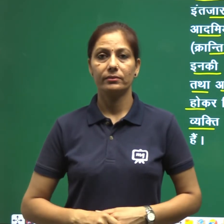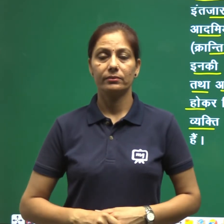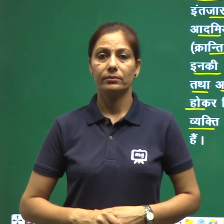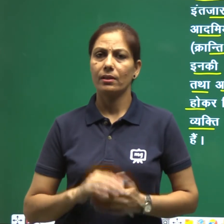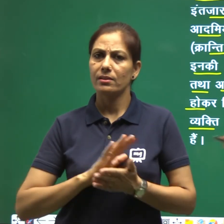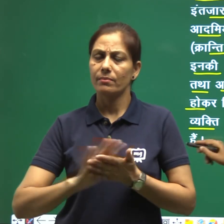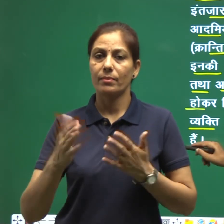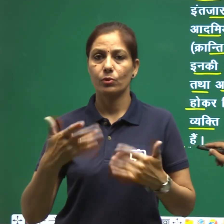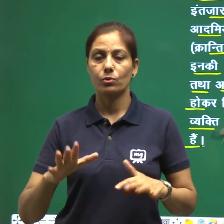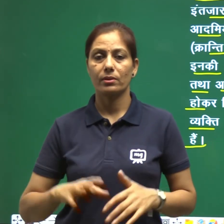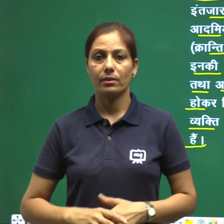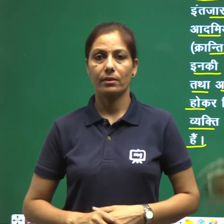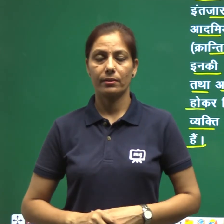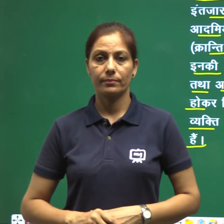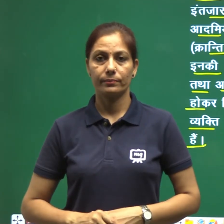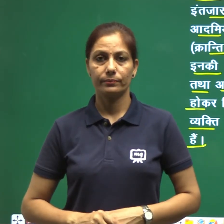समाप्त हो सकते हैं।